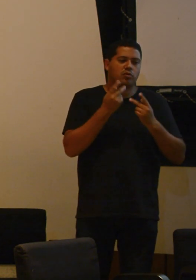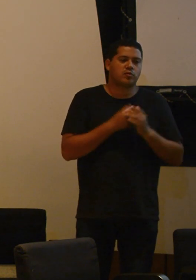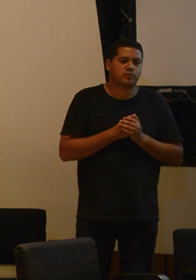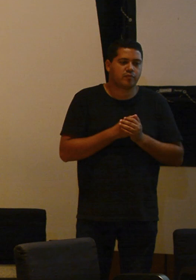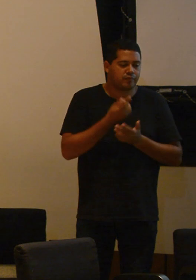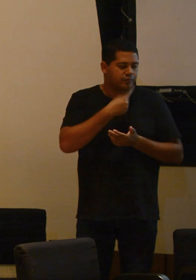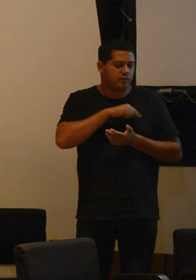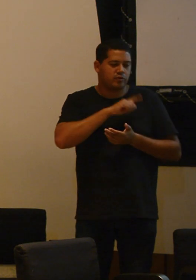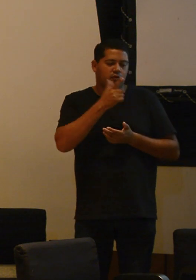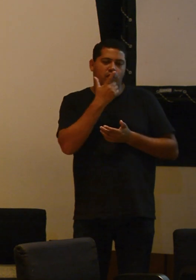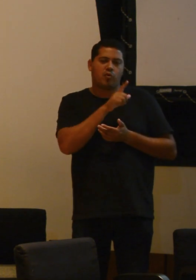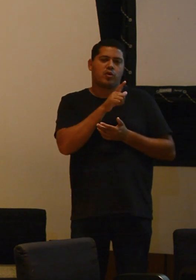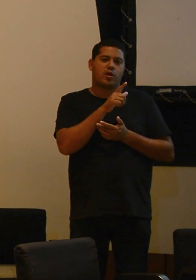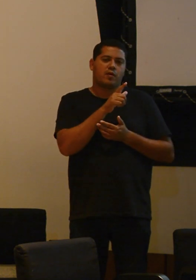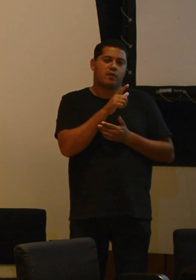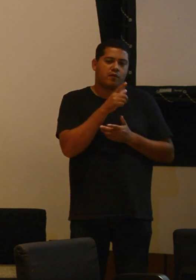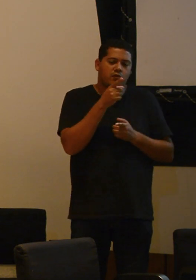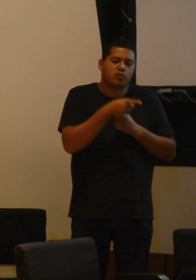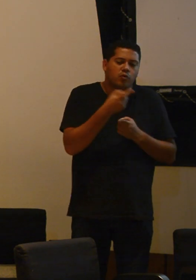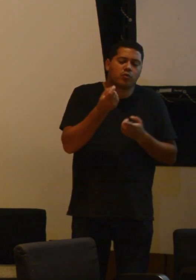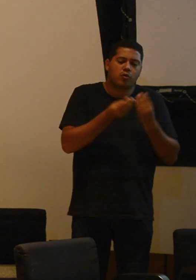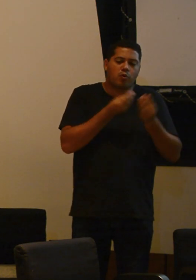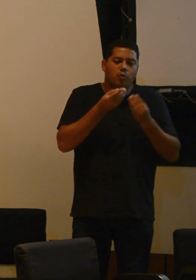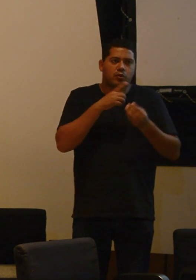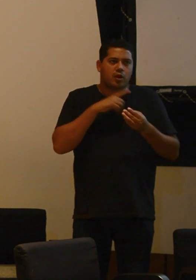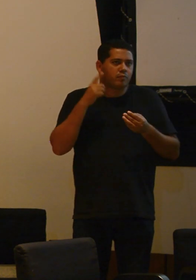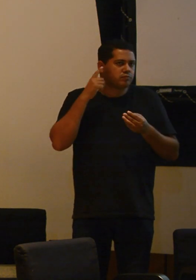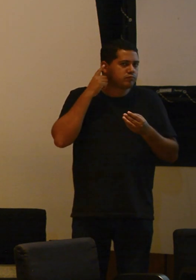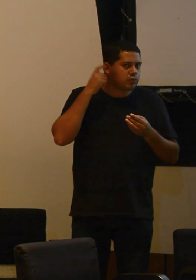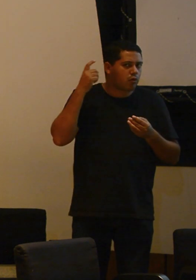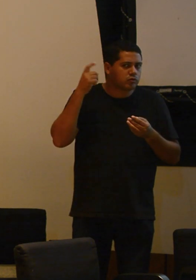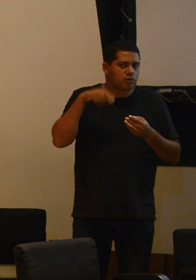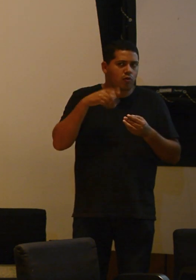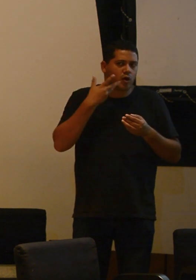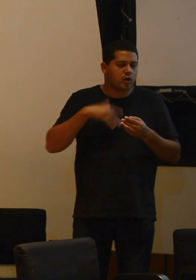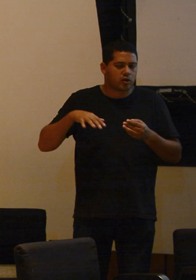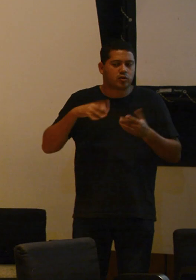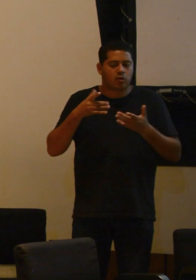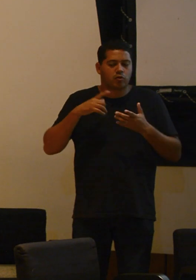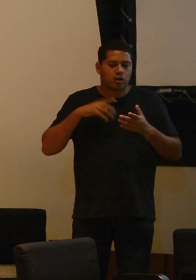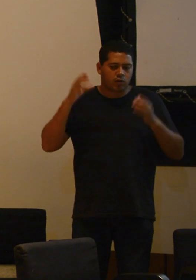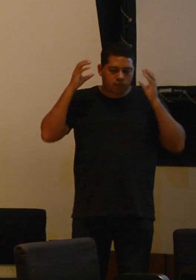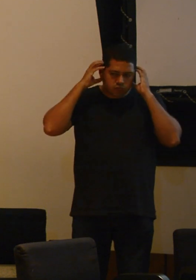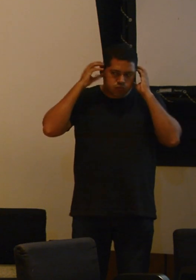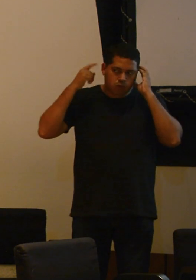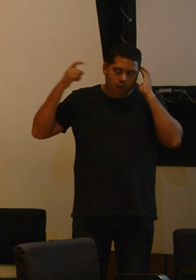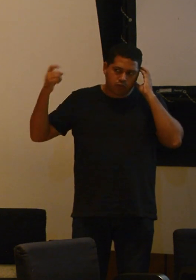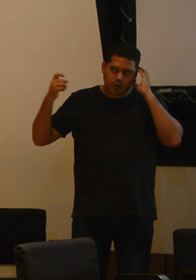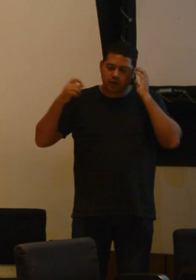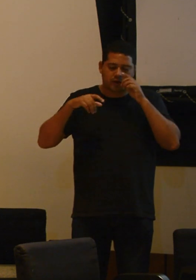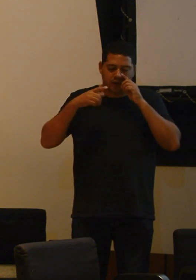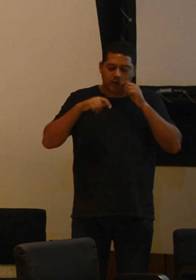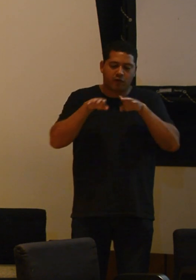a gente não vai conseguir verificar como está a audição dessa criança. E aí, a audiometria, que era para ser o padrão ouro,